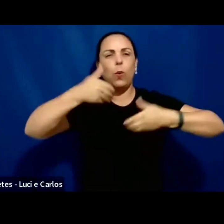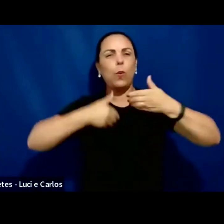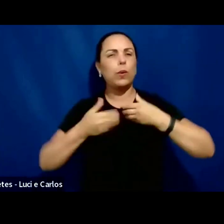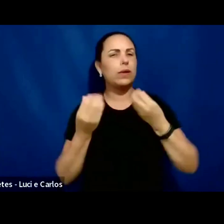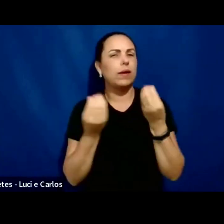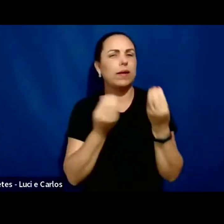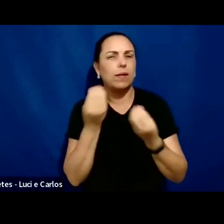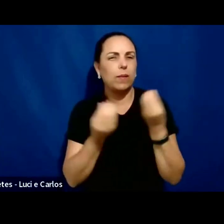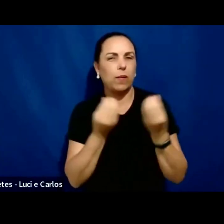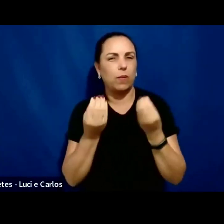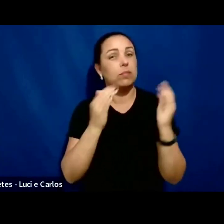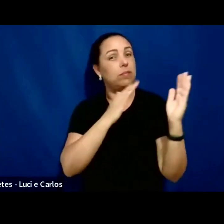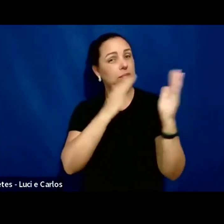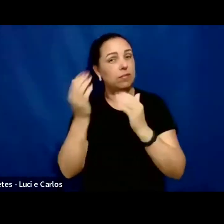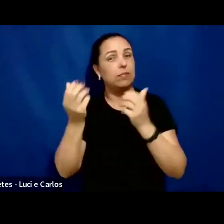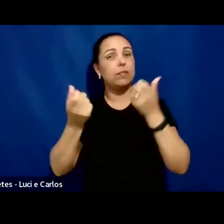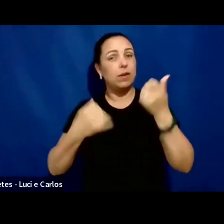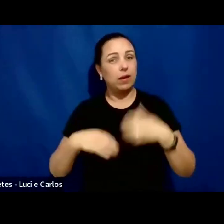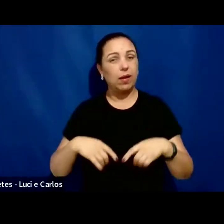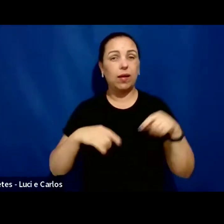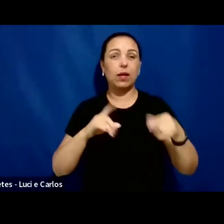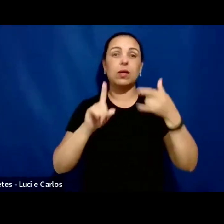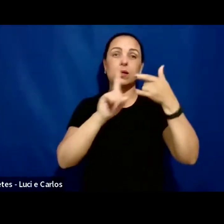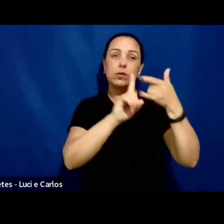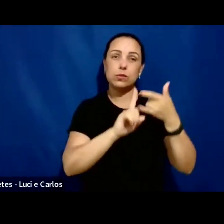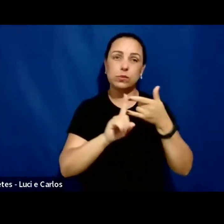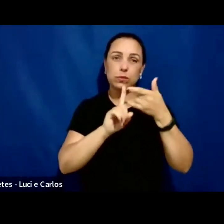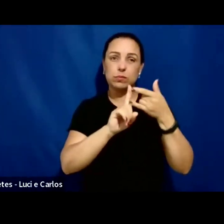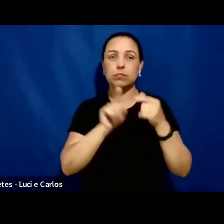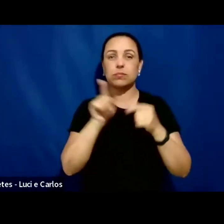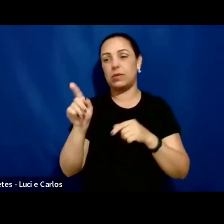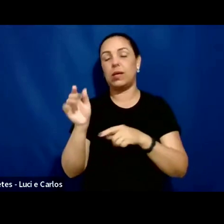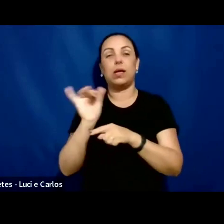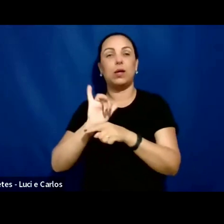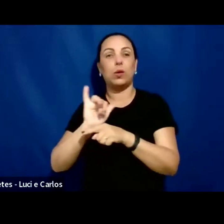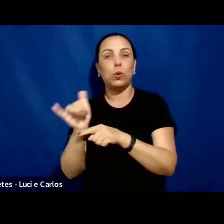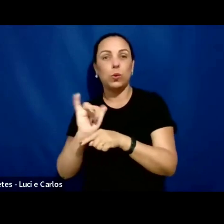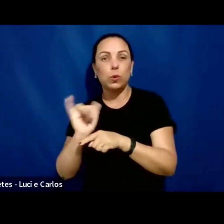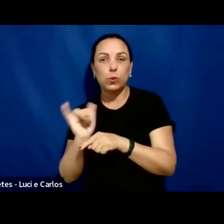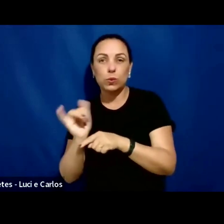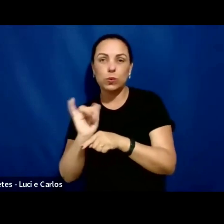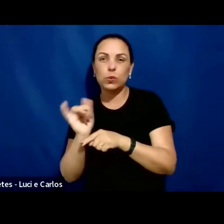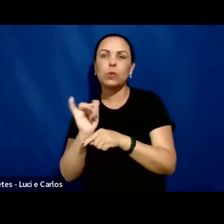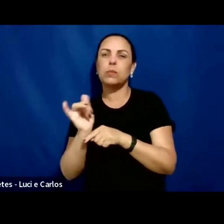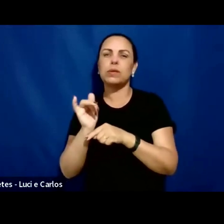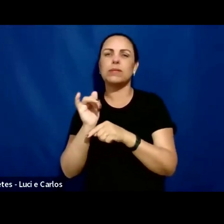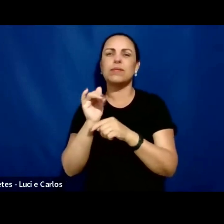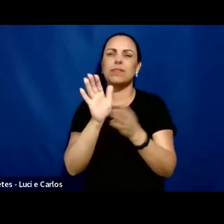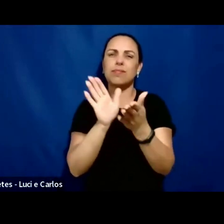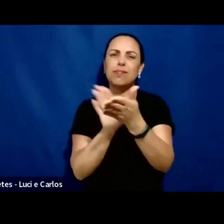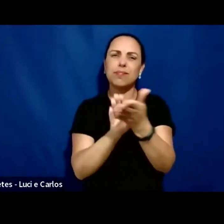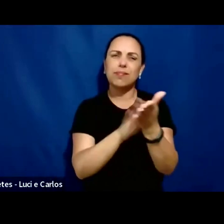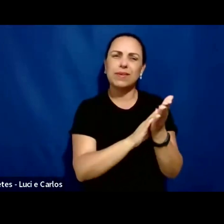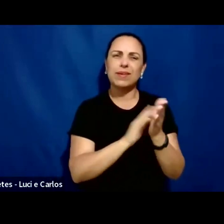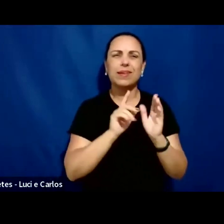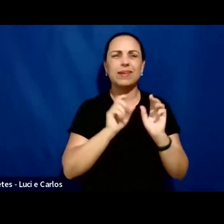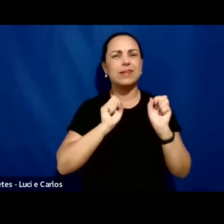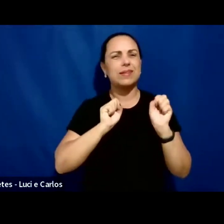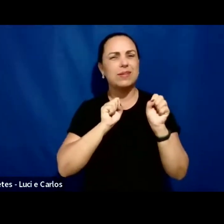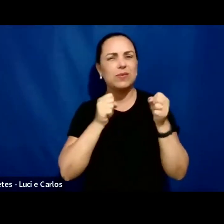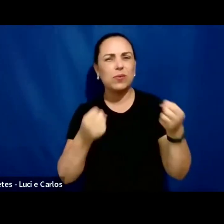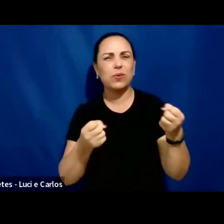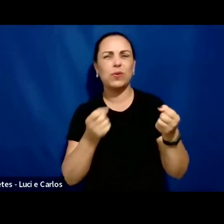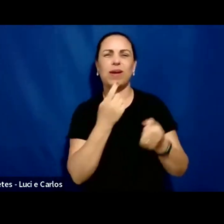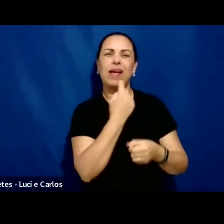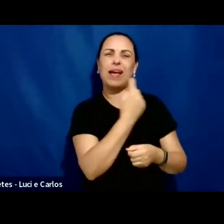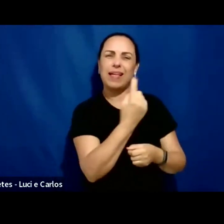vocês que estão aí no YouTube e também aqui no Zoom estão todos de parabéns, sinal de que